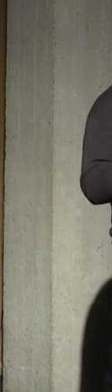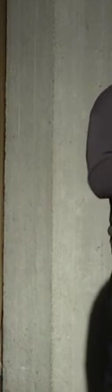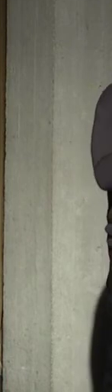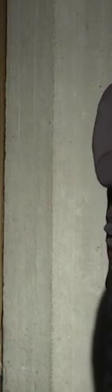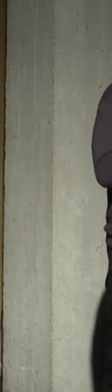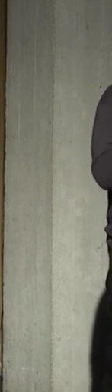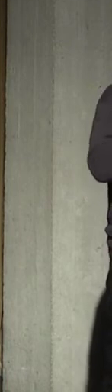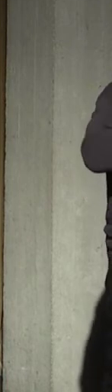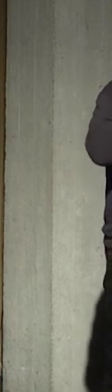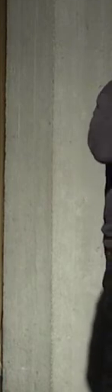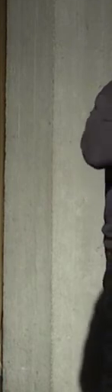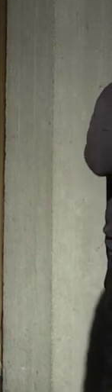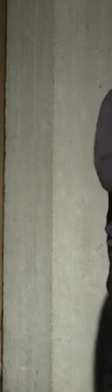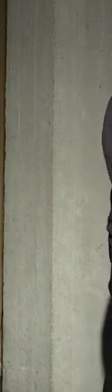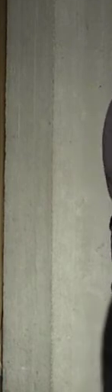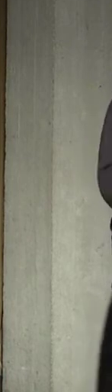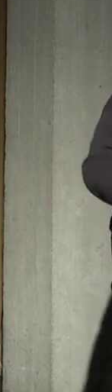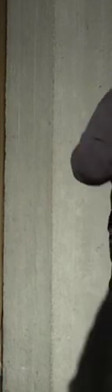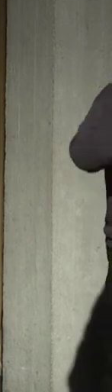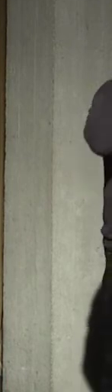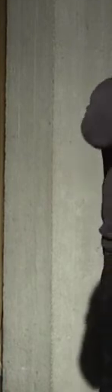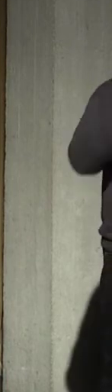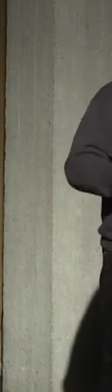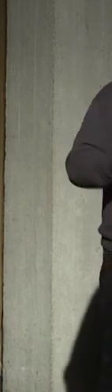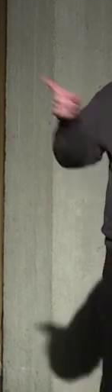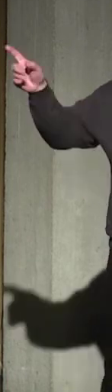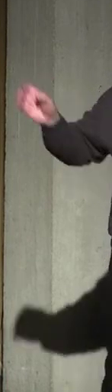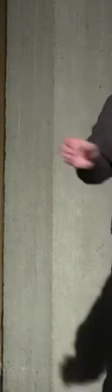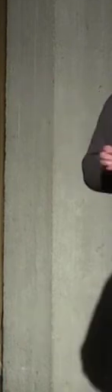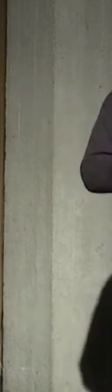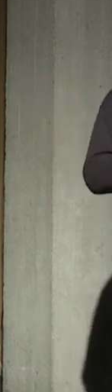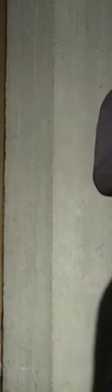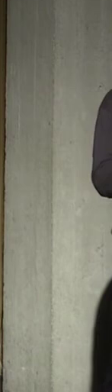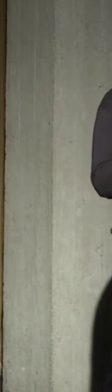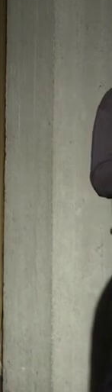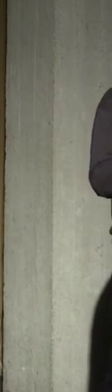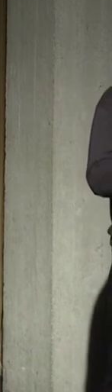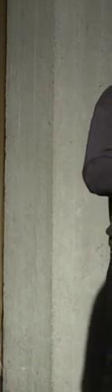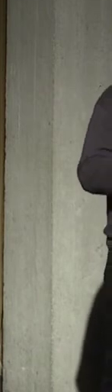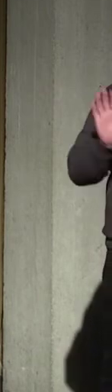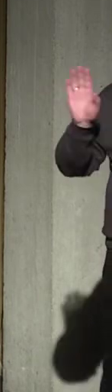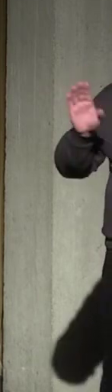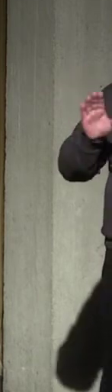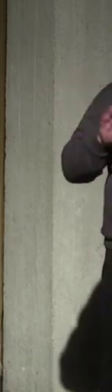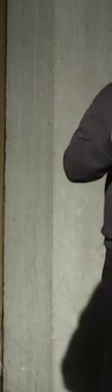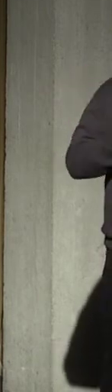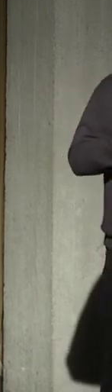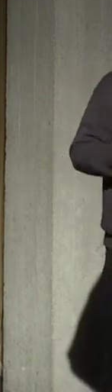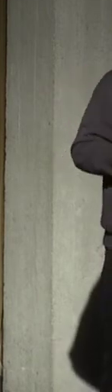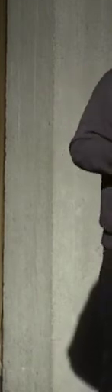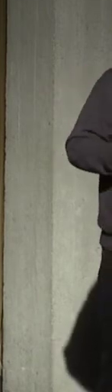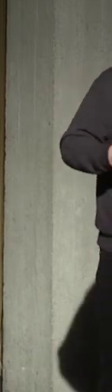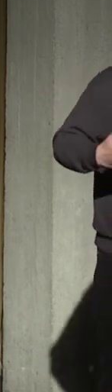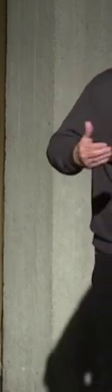die Erbauung eines Mehrgenerationenhauses, dank Ihres Einsatzes und Ihrer Ausdauer konnten wir im